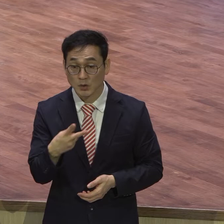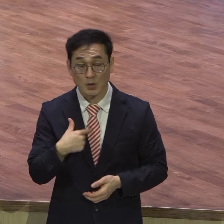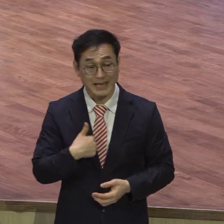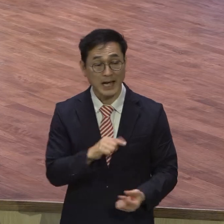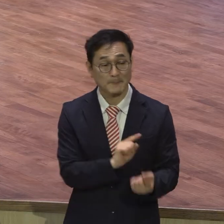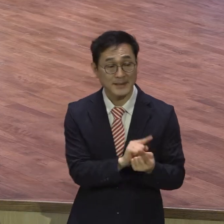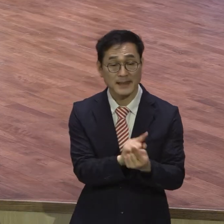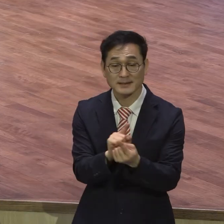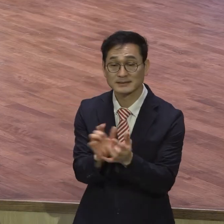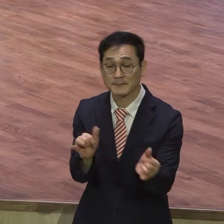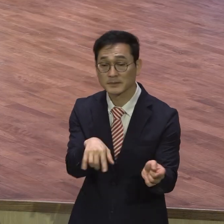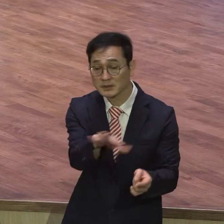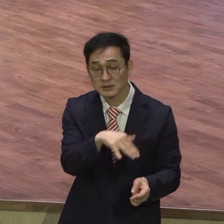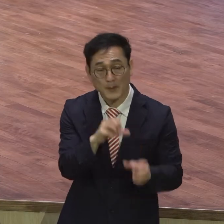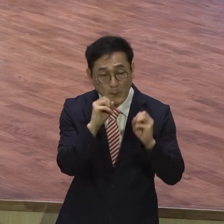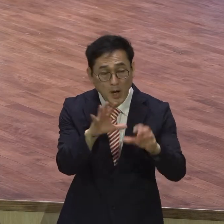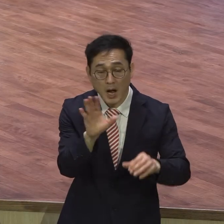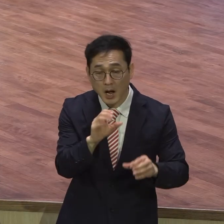날 보고 얼마나 원망하겠냐